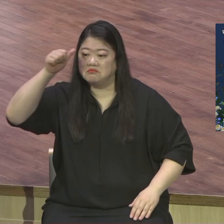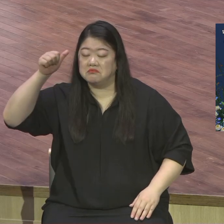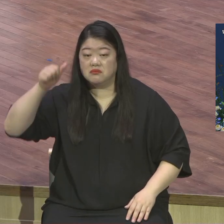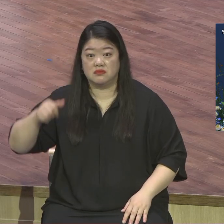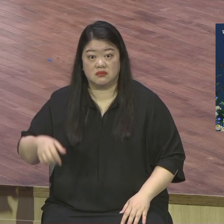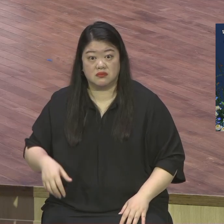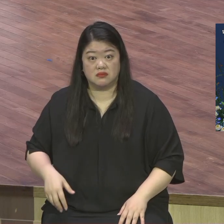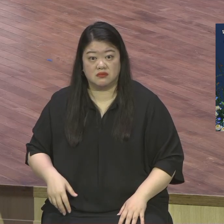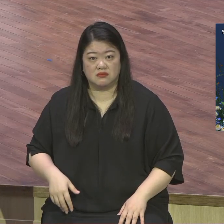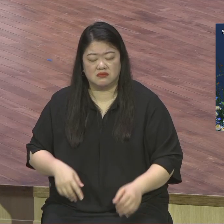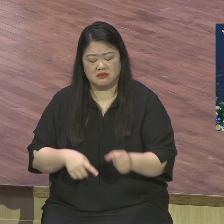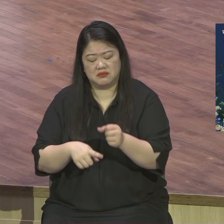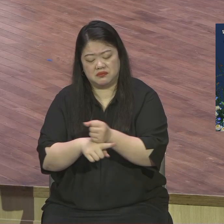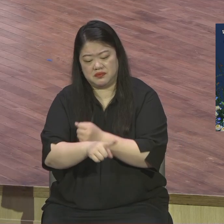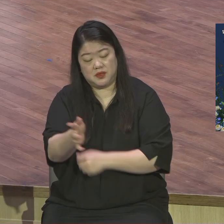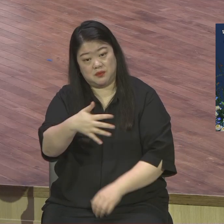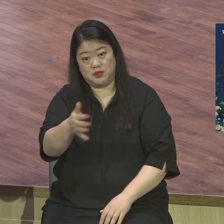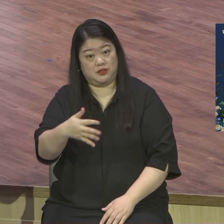그대로 써